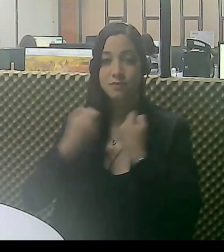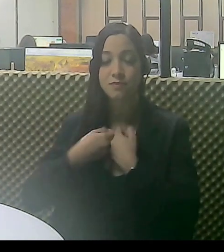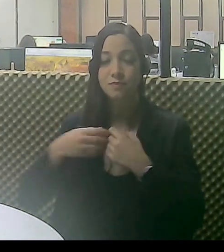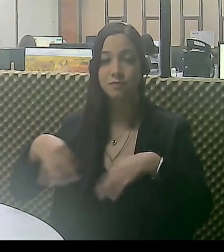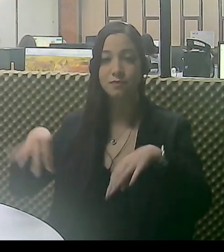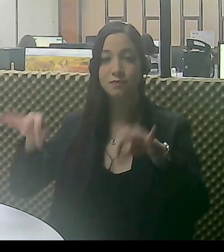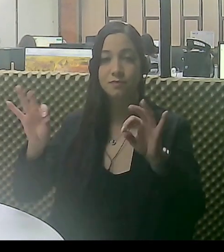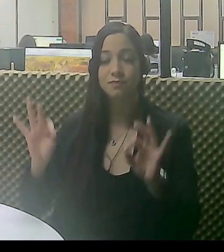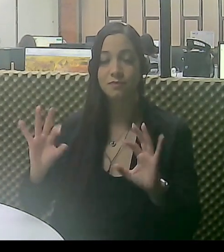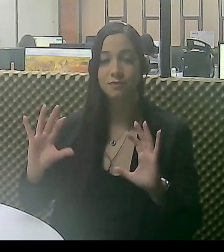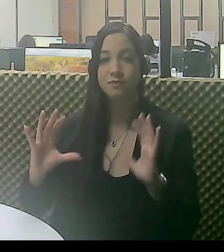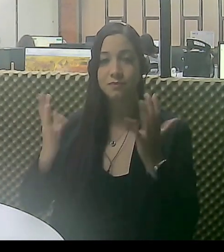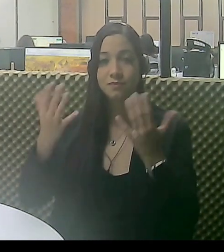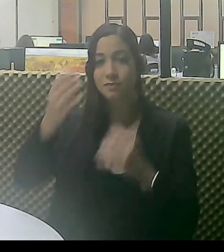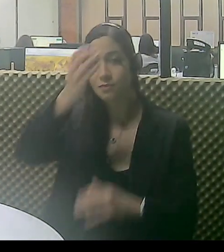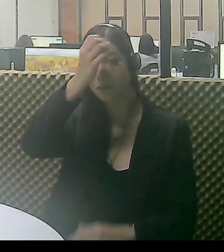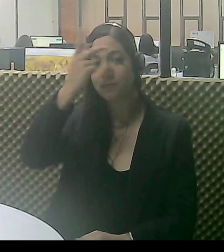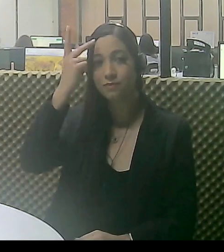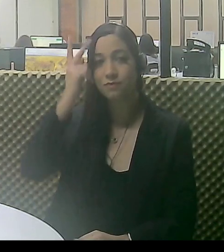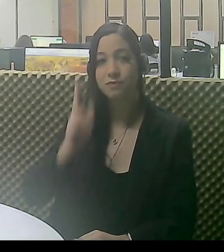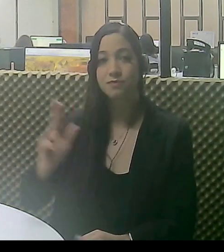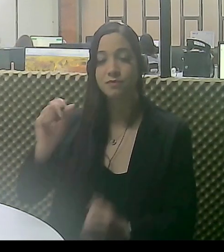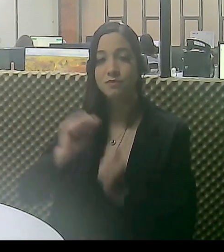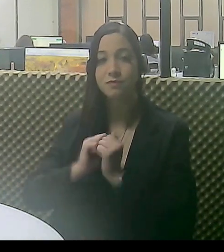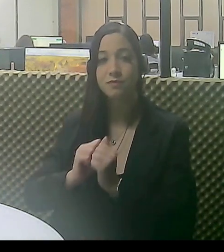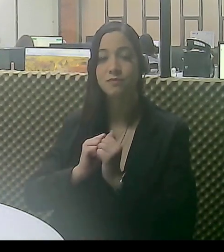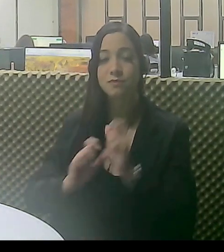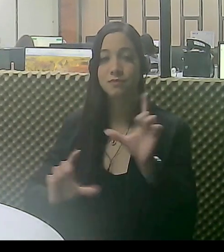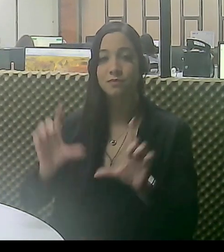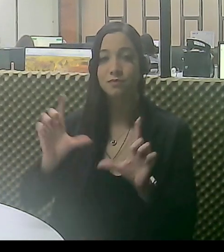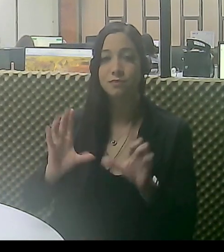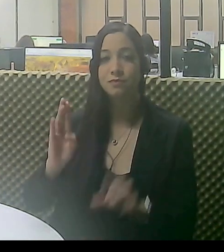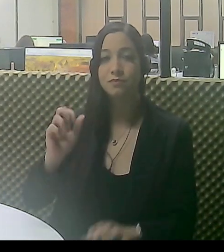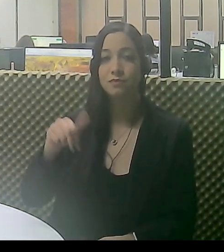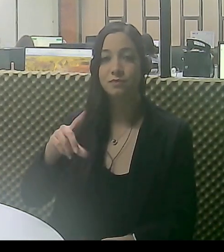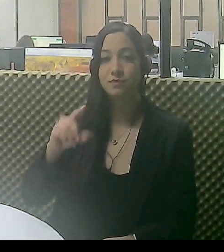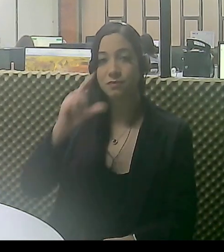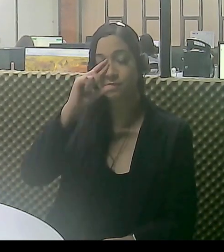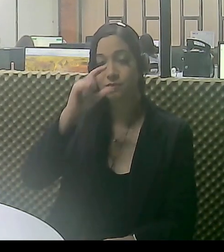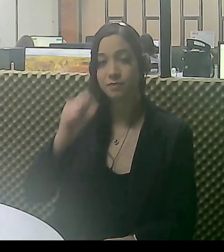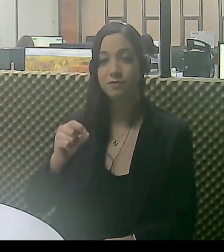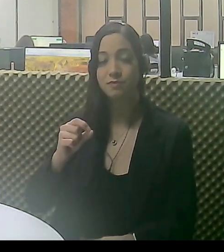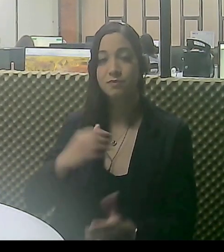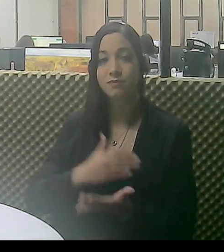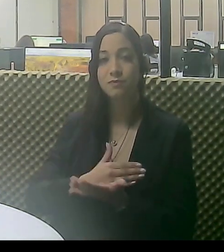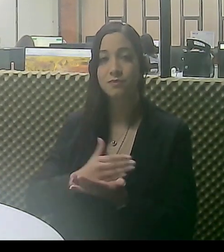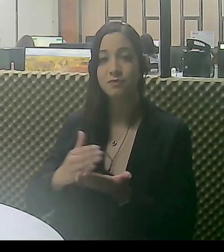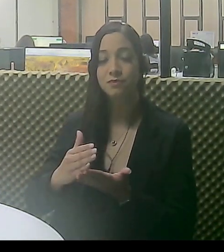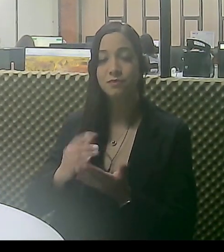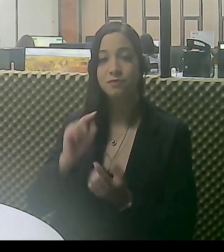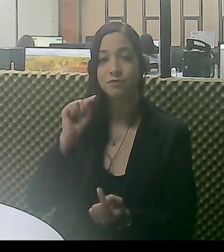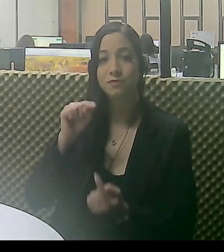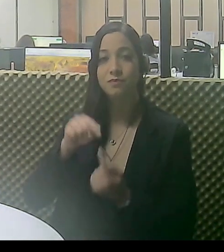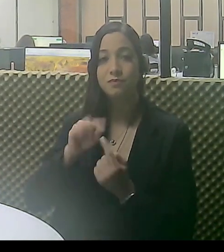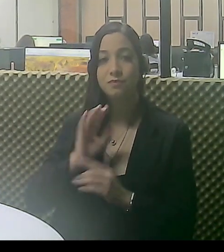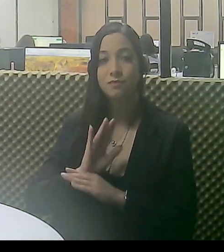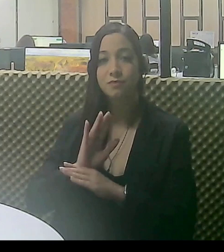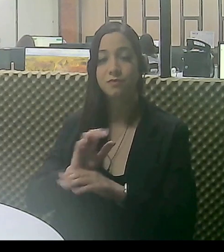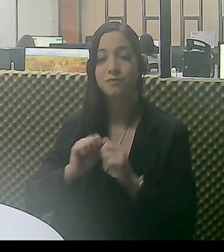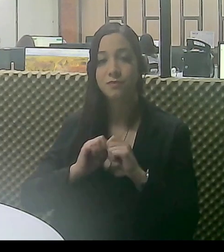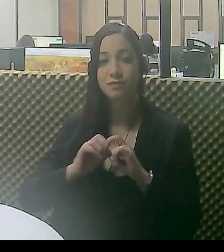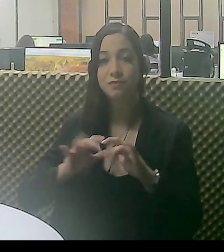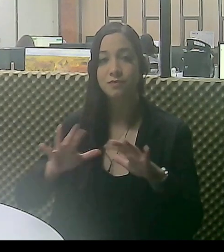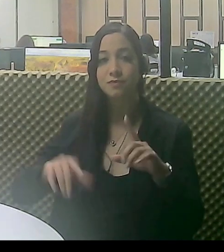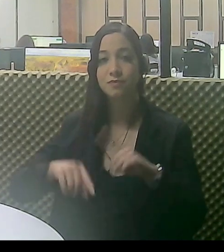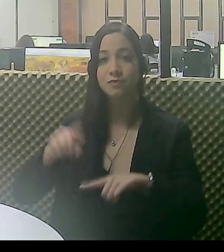cobertores. Promovida pela Prefeitura de Uberlândia em parceria com a emissora Band Triângulo, a iniciativa busca contribuir com a distribuição de